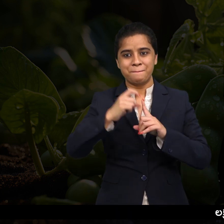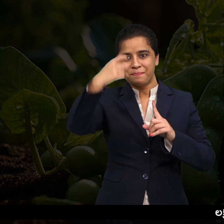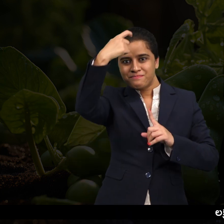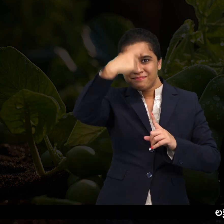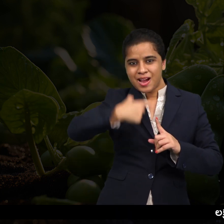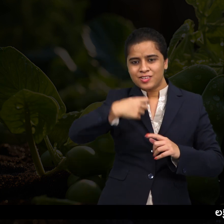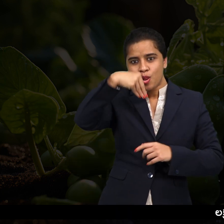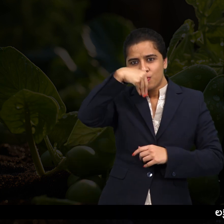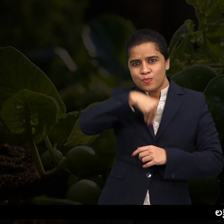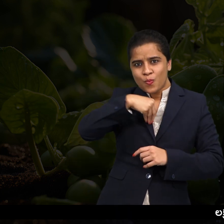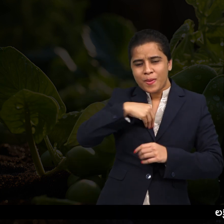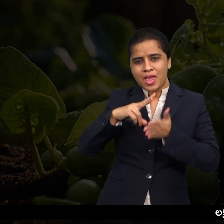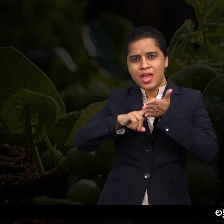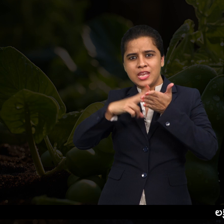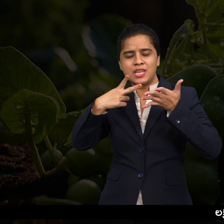లక్షణాంశాలు,